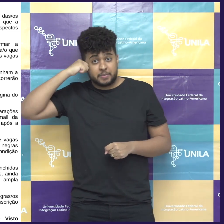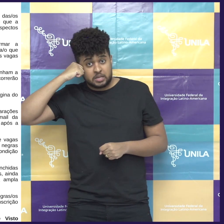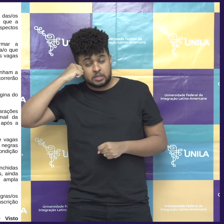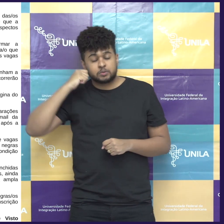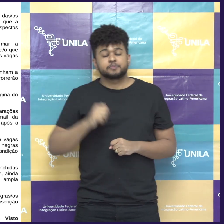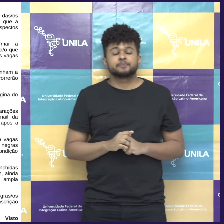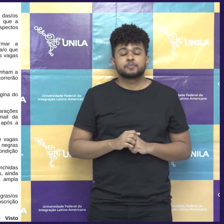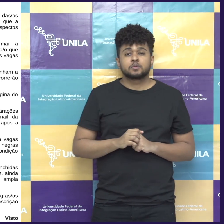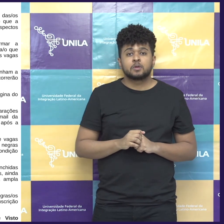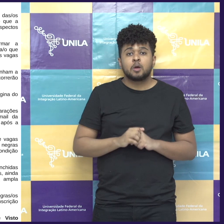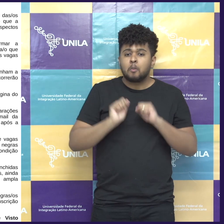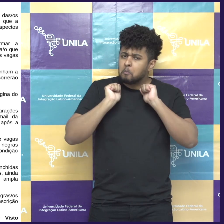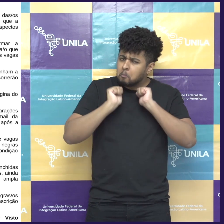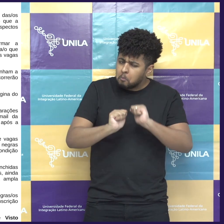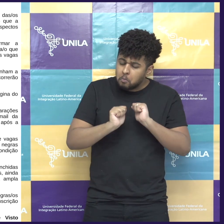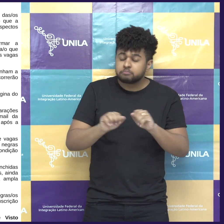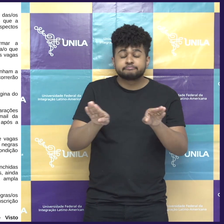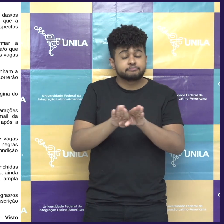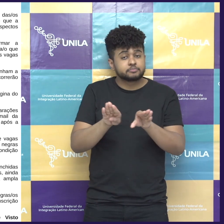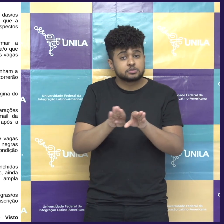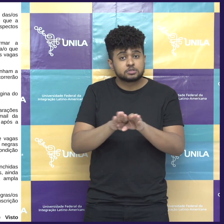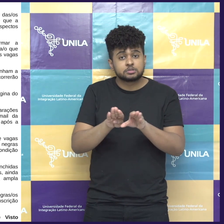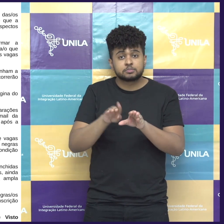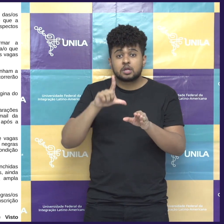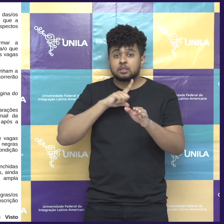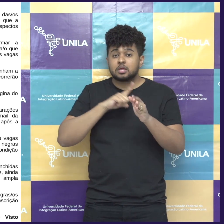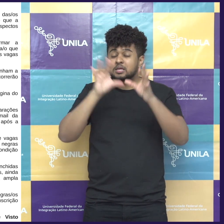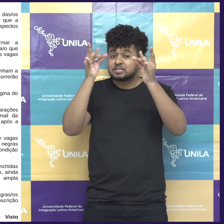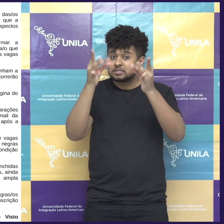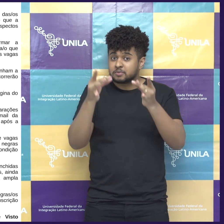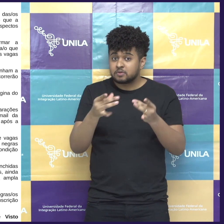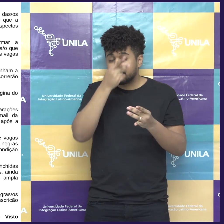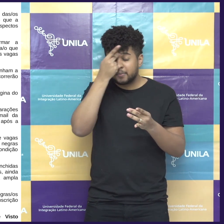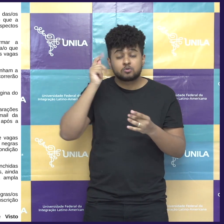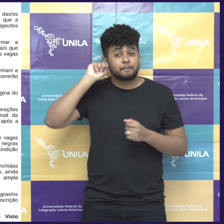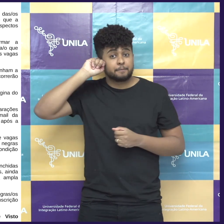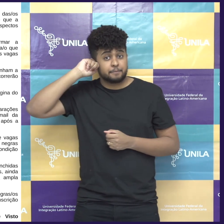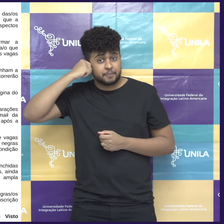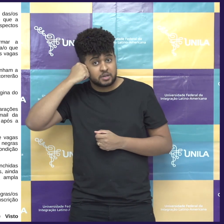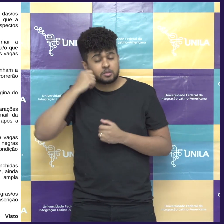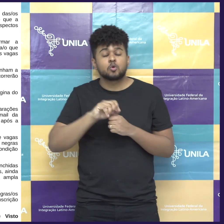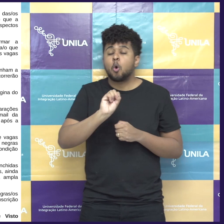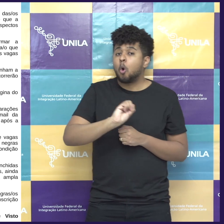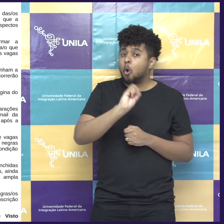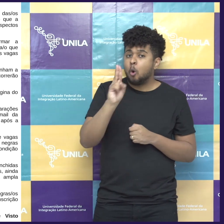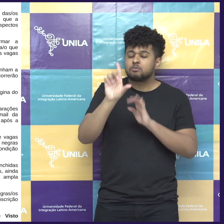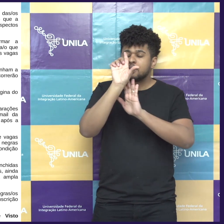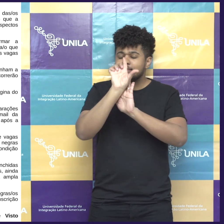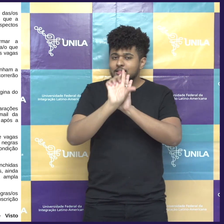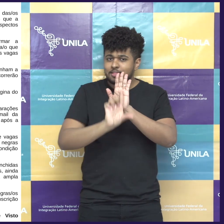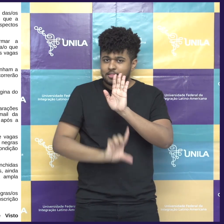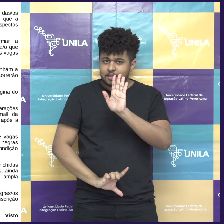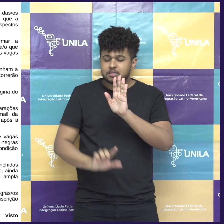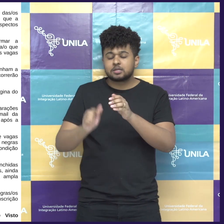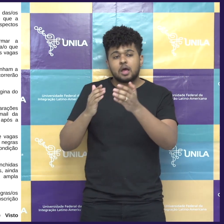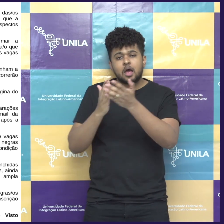negros, poderá, se habilitado, figurar na lista específica das pessoas negras ou na lista